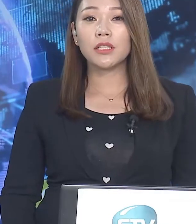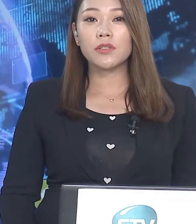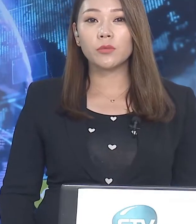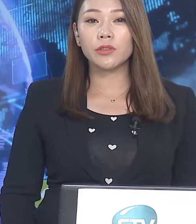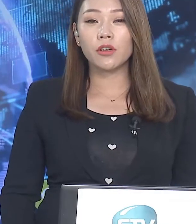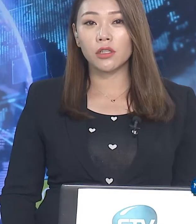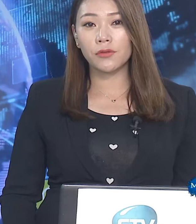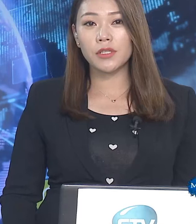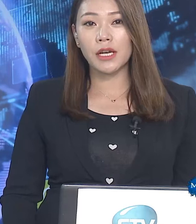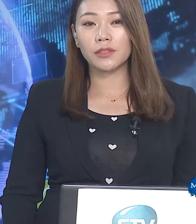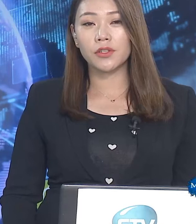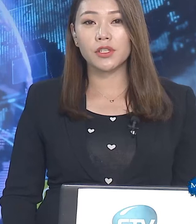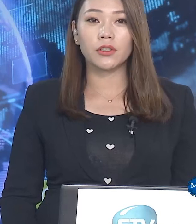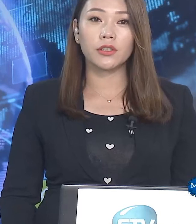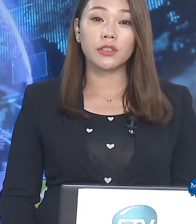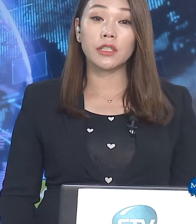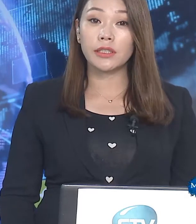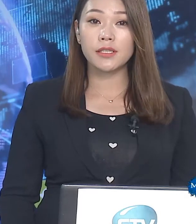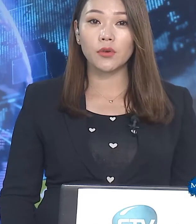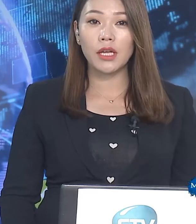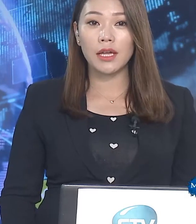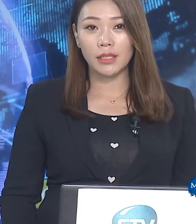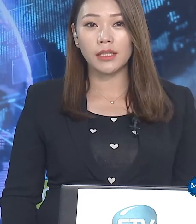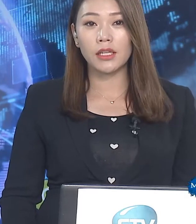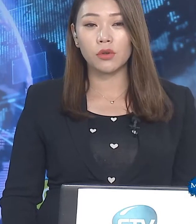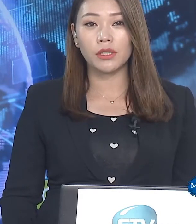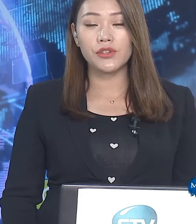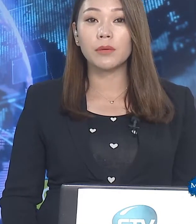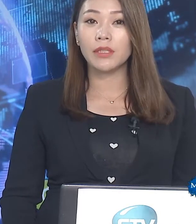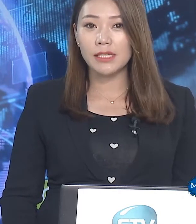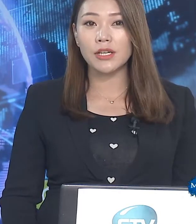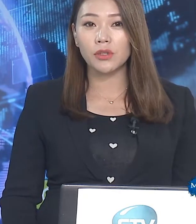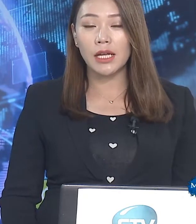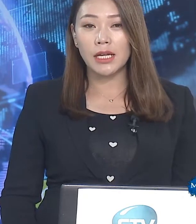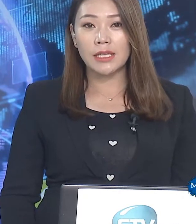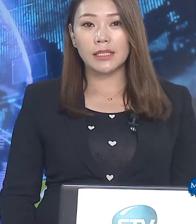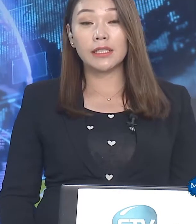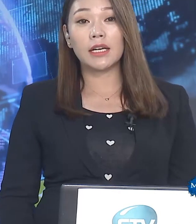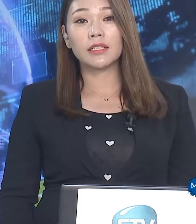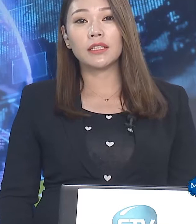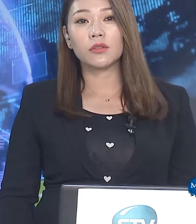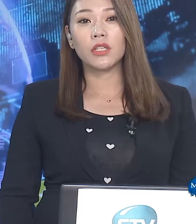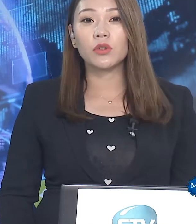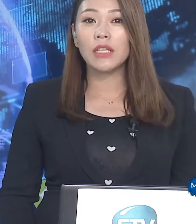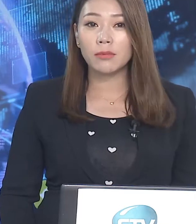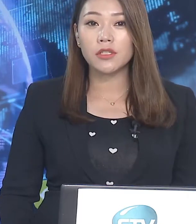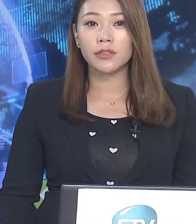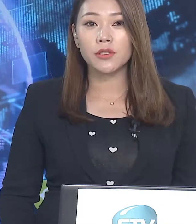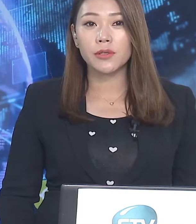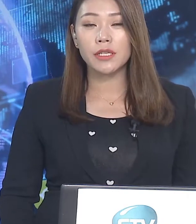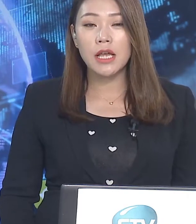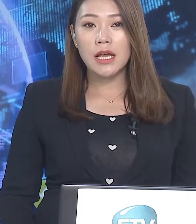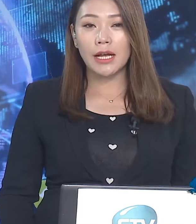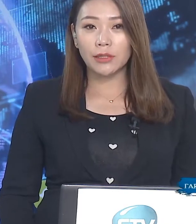За өнөөдөр манай улсад мөн л коронавирусын халдвар шинэ тохиолдол илэрсэнгүй. Харин дахин нэг хүн эдгэрч эмнэлгээс гарч байна. За дэлхийд дахин тэр дундаа бүгд найрамдах